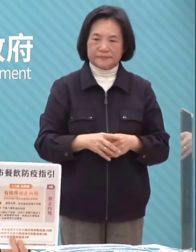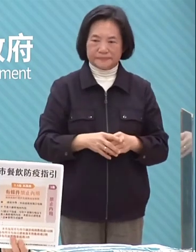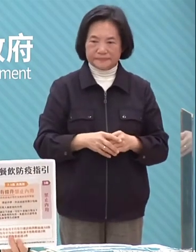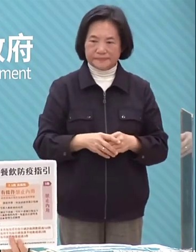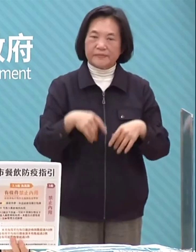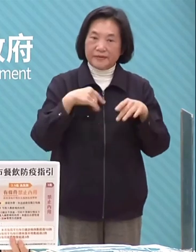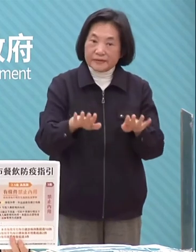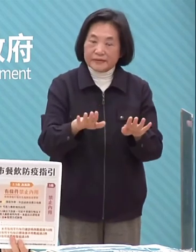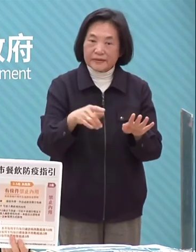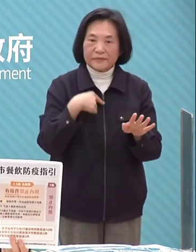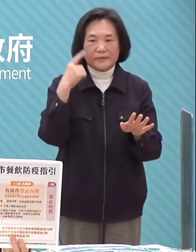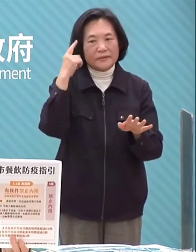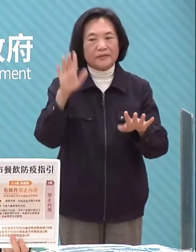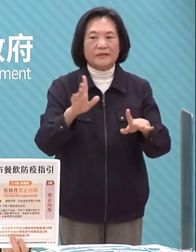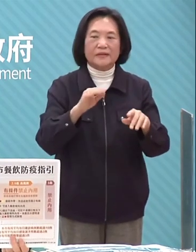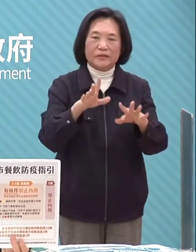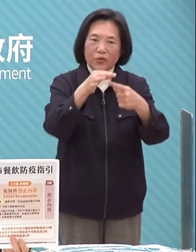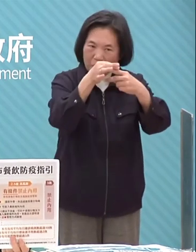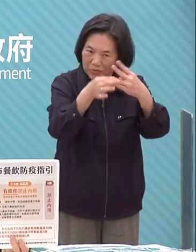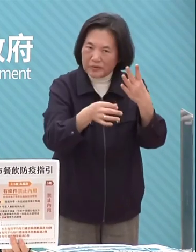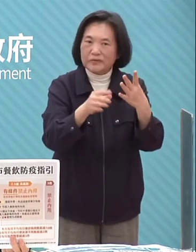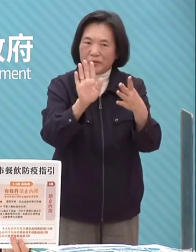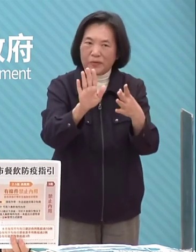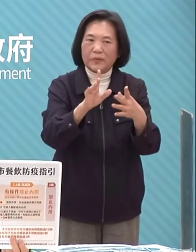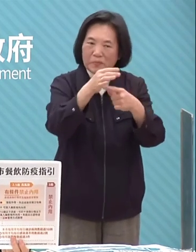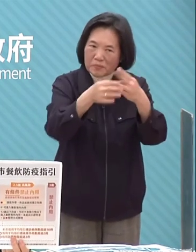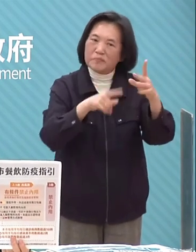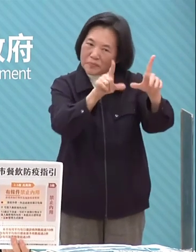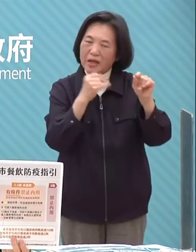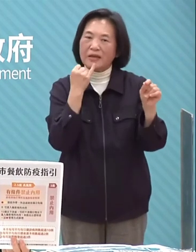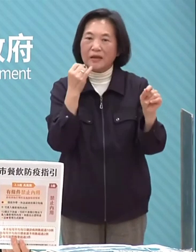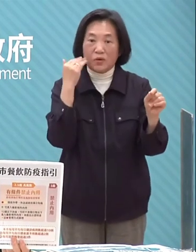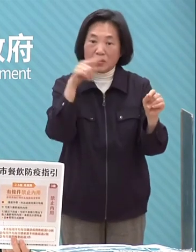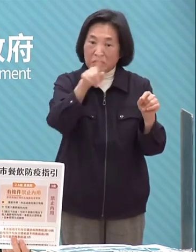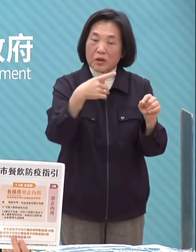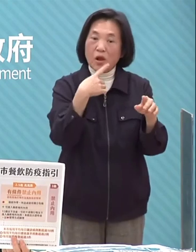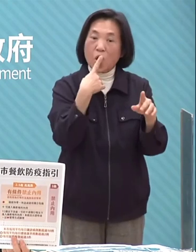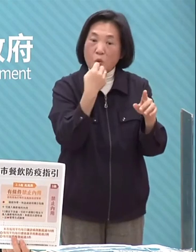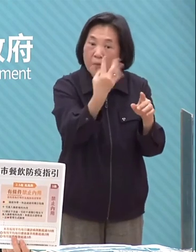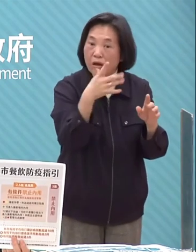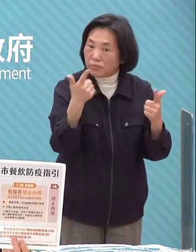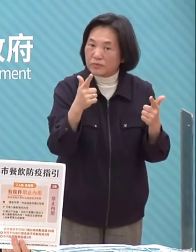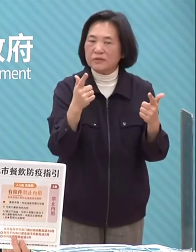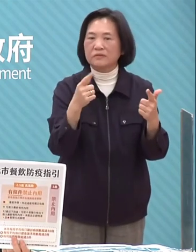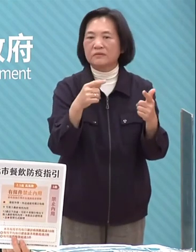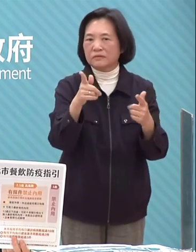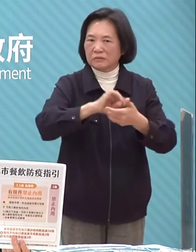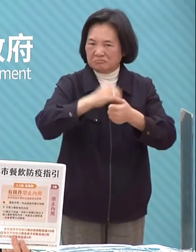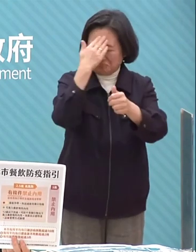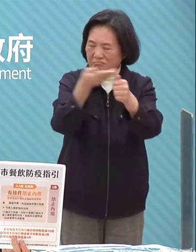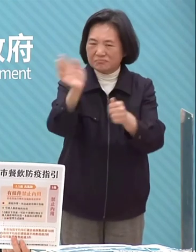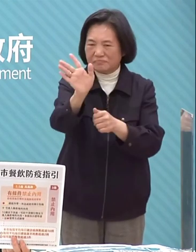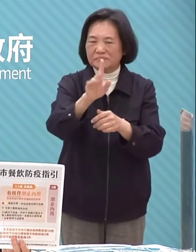的这个叫有条件禁止内用，就是说如果你在不是安全的，你就拜托你不要来害